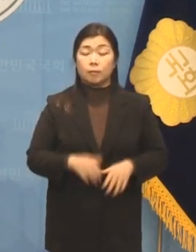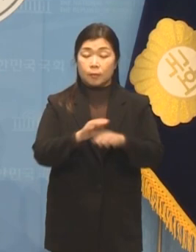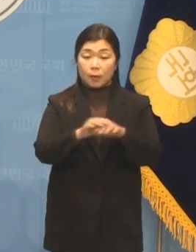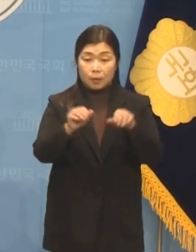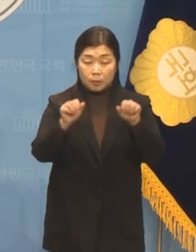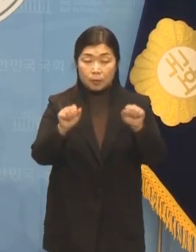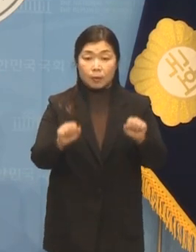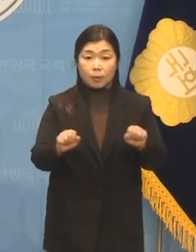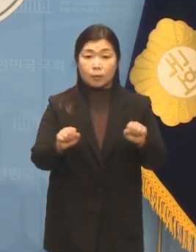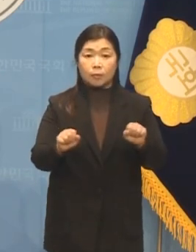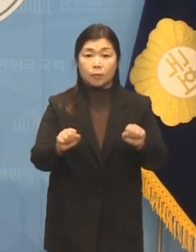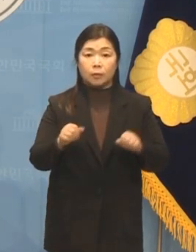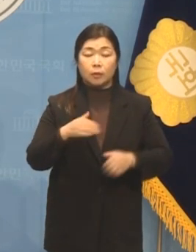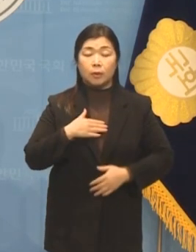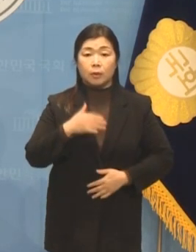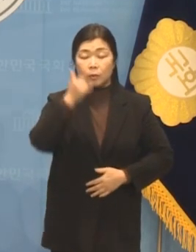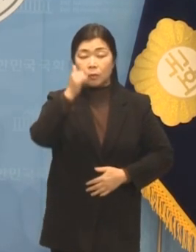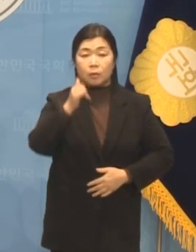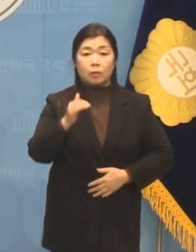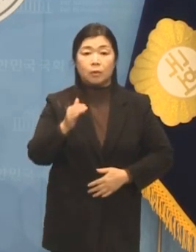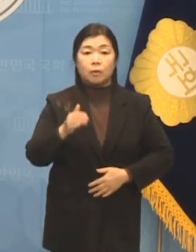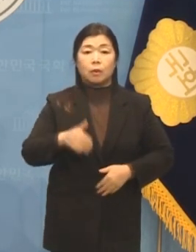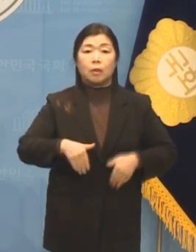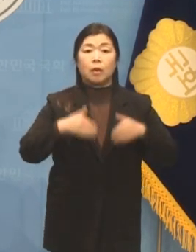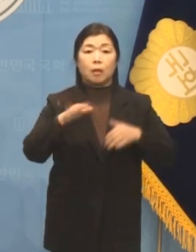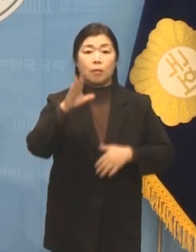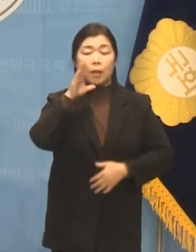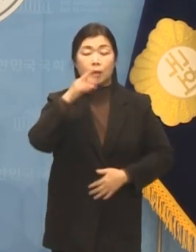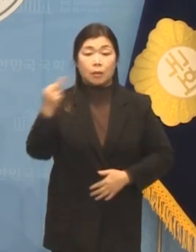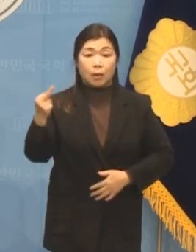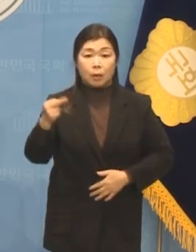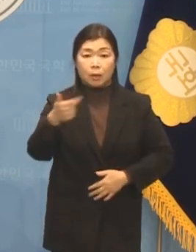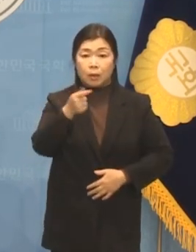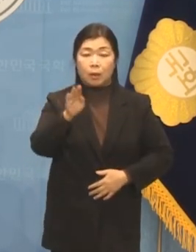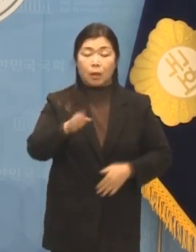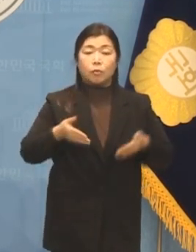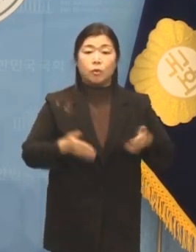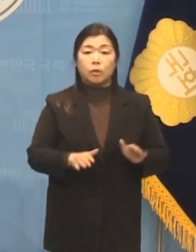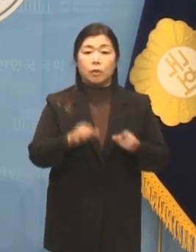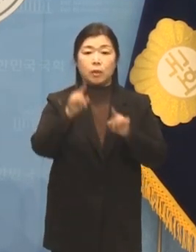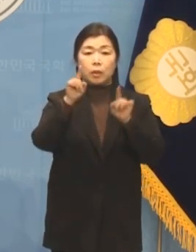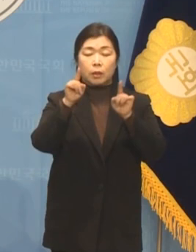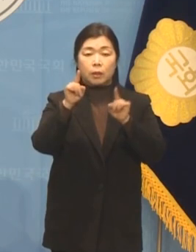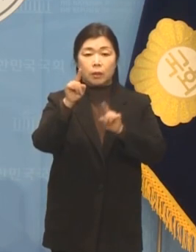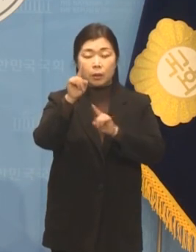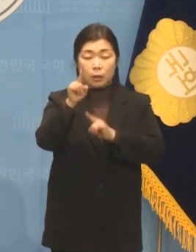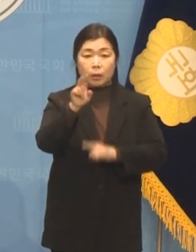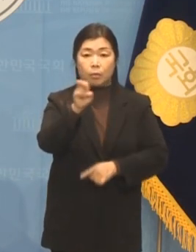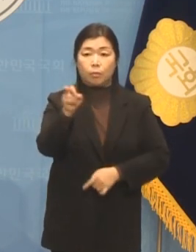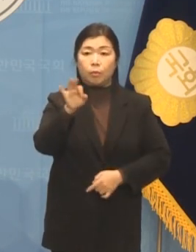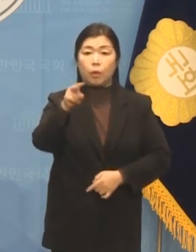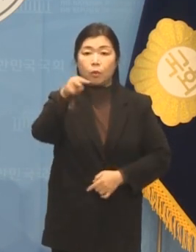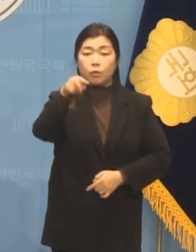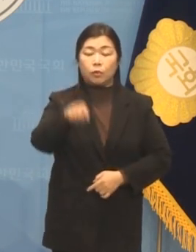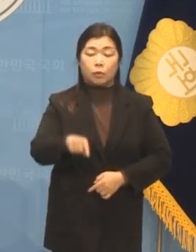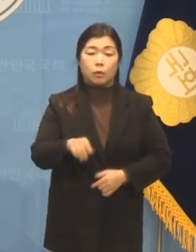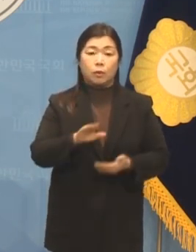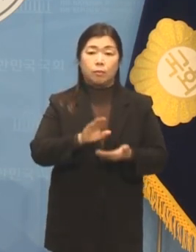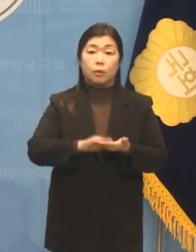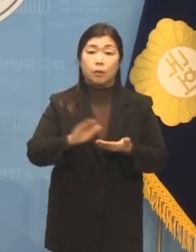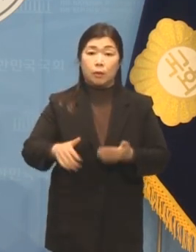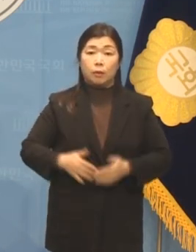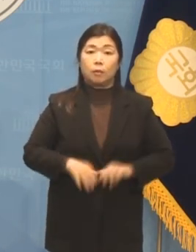안녕하십니까. 저는 충남 아산지갑 출신 이명수 국회의원입니다. 먼저